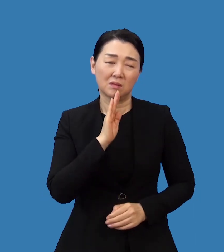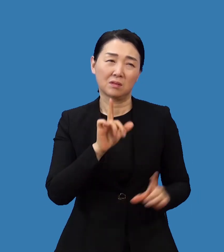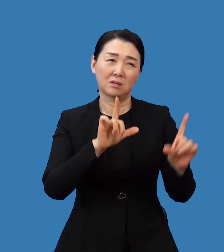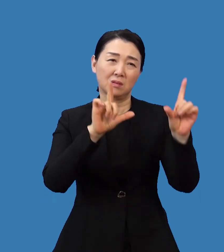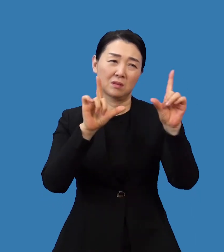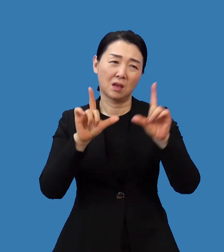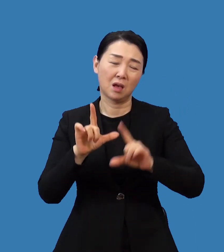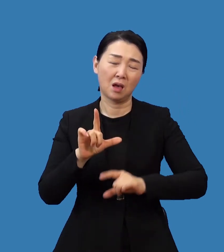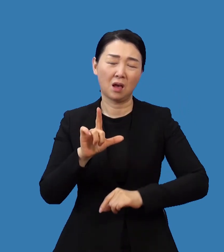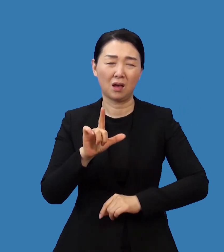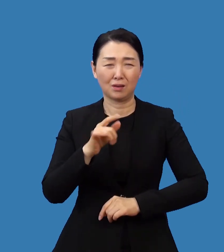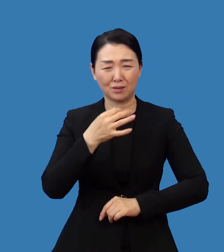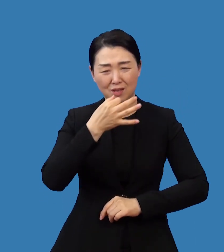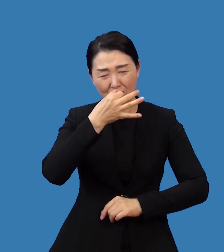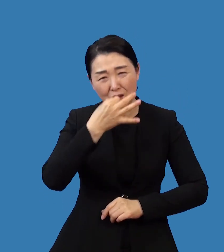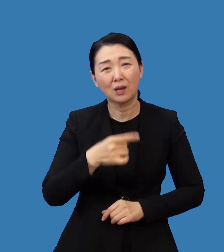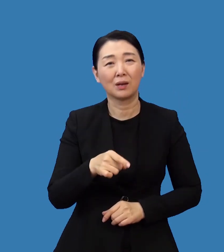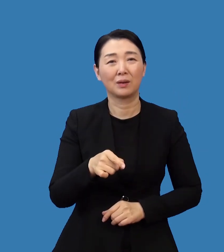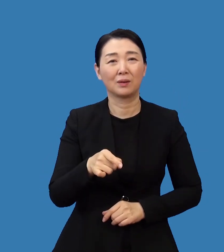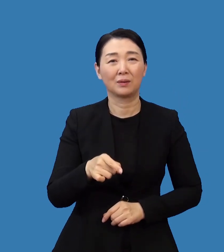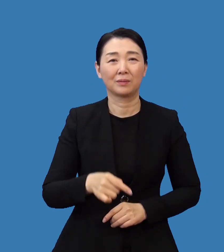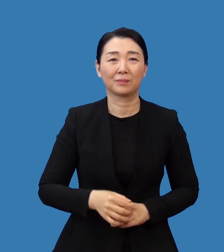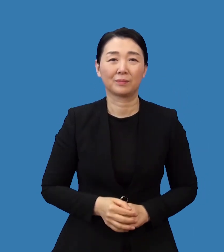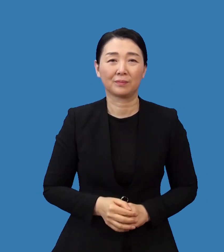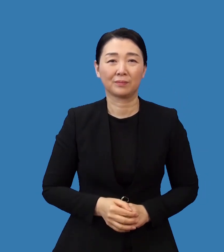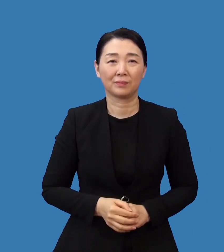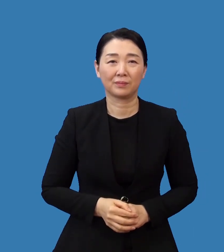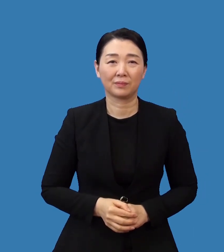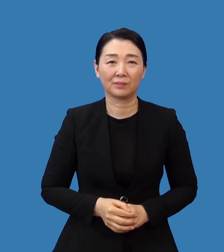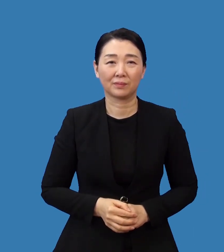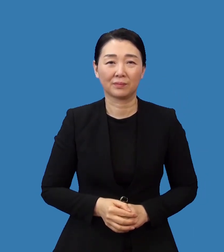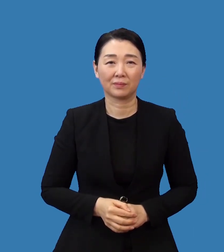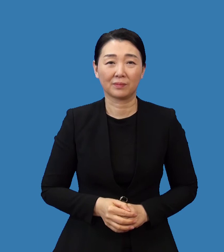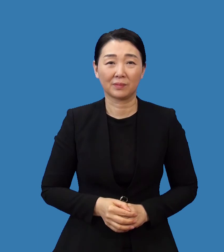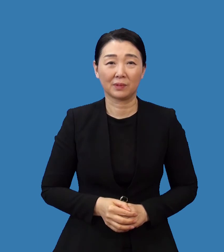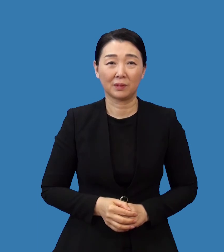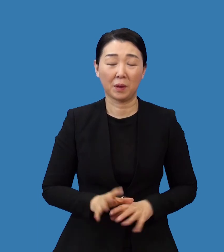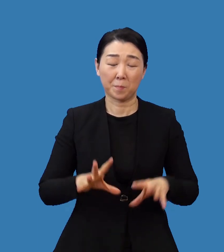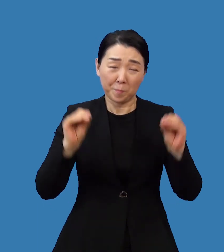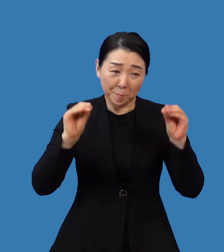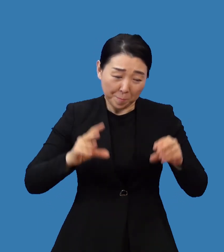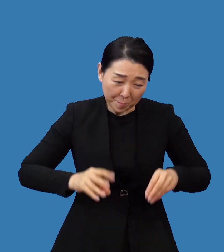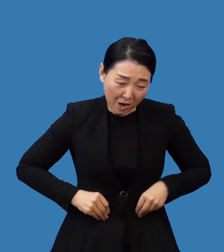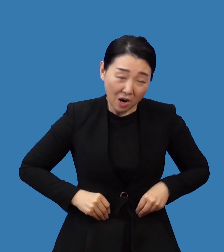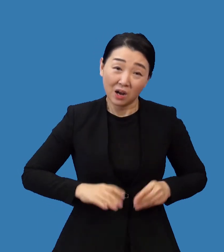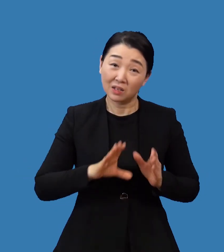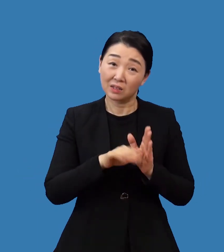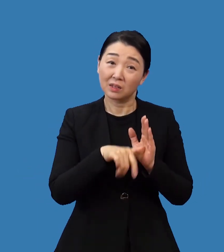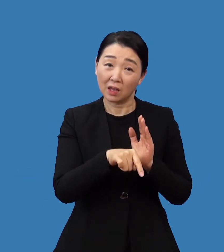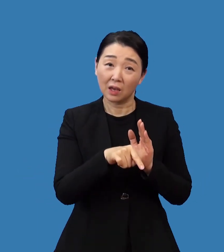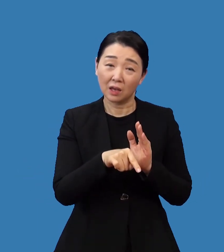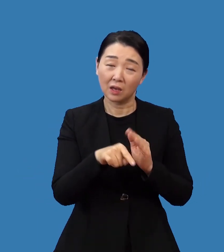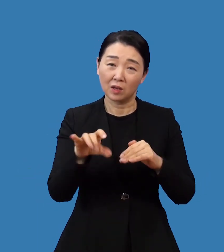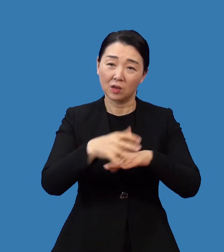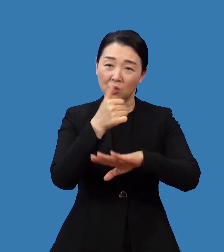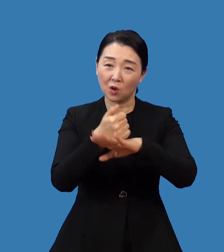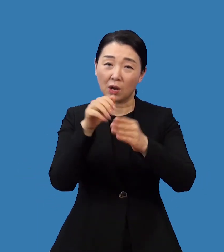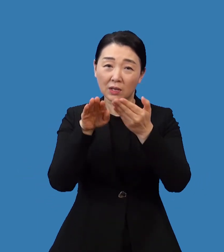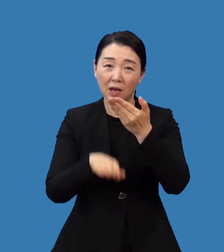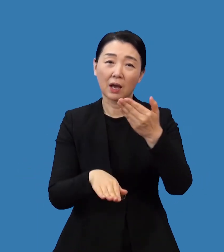기근 상태가 전개되었습니다. 그런데 그 기근 상태 속에서 열왕기하 7장에